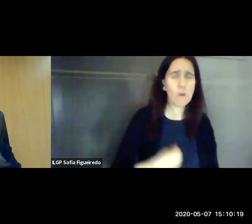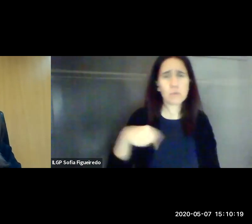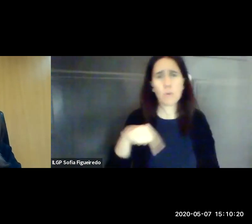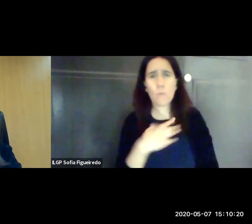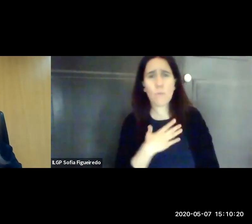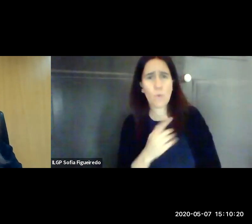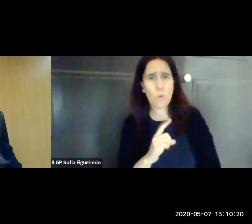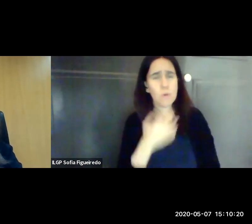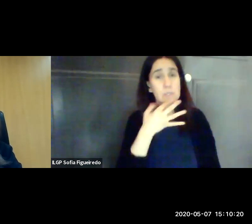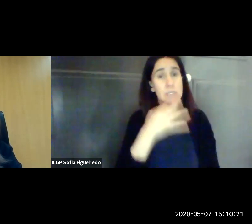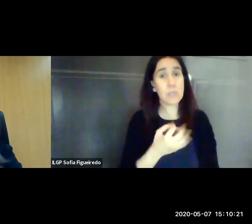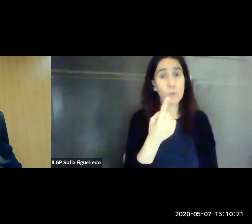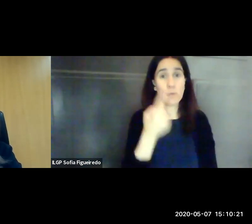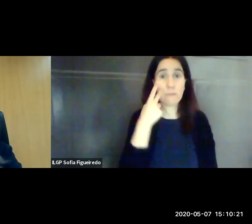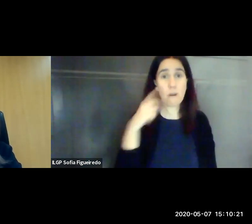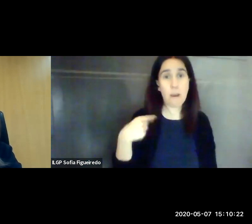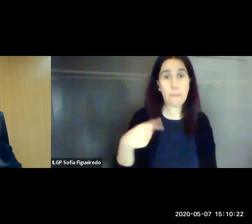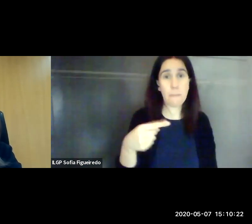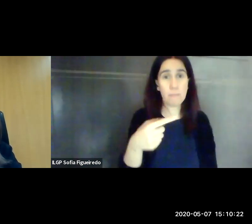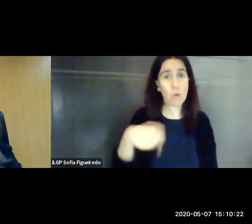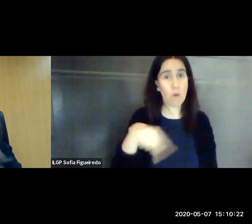coisa é certa, as nossas rotinas